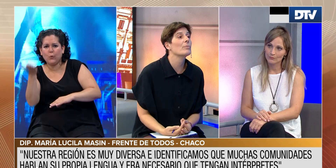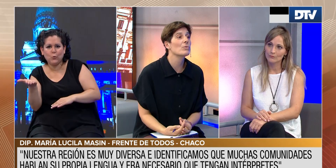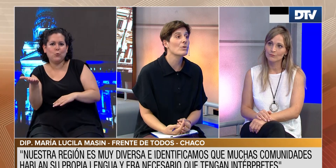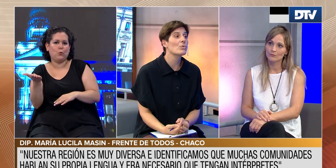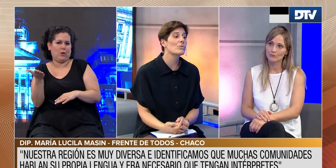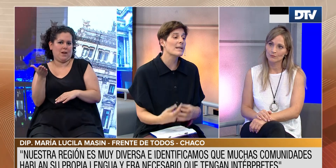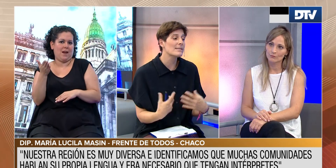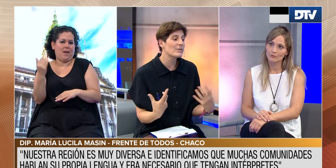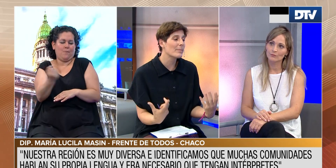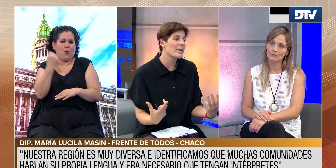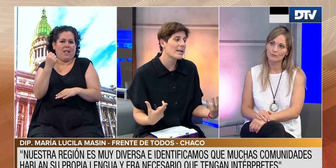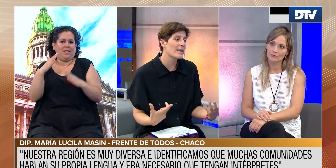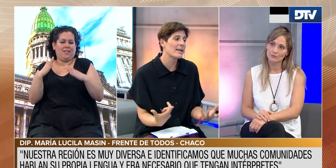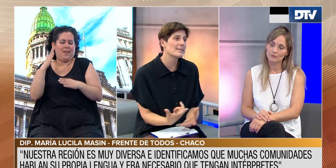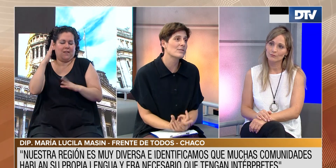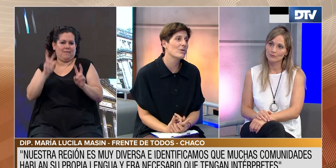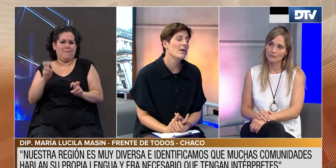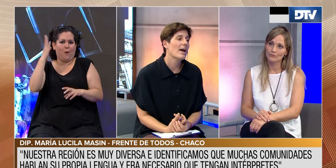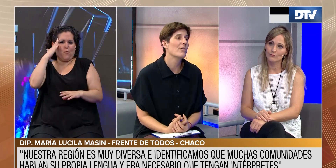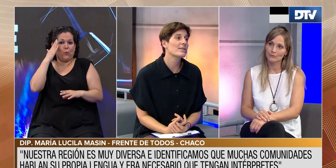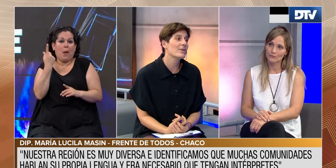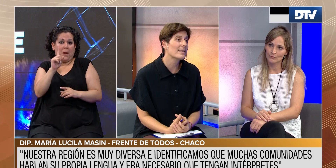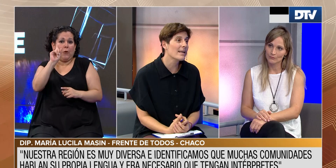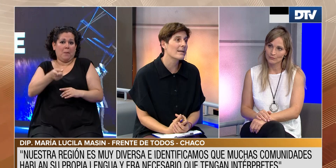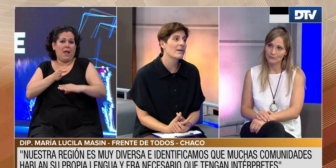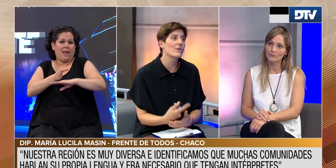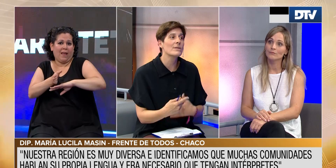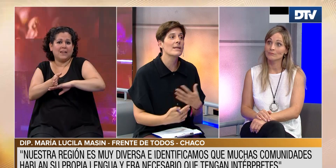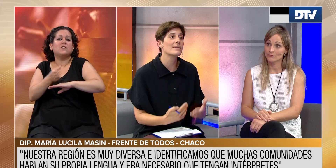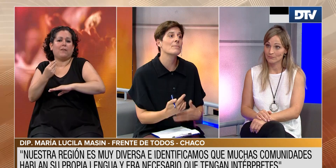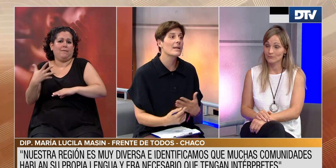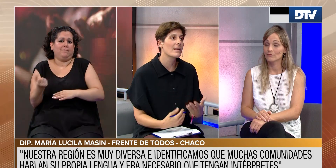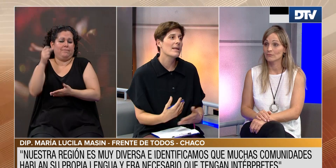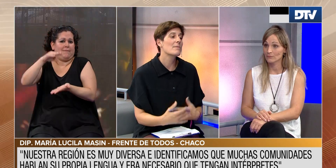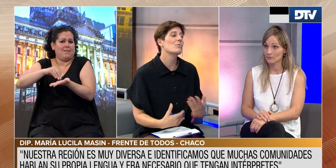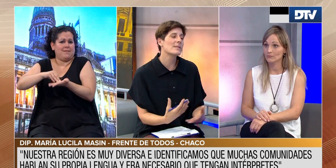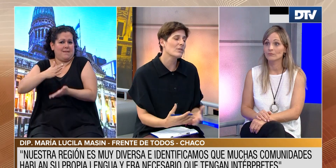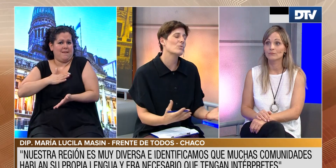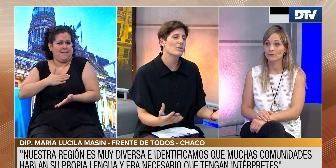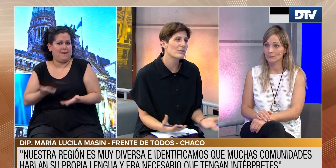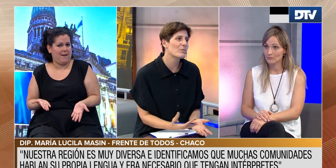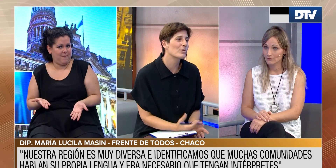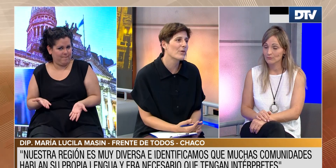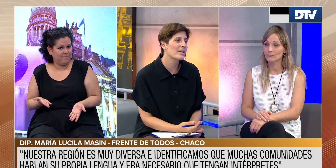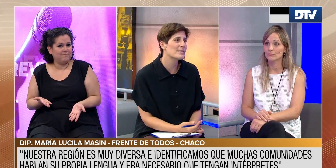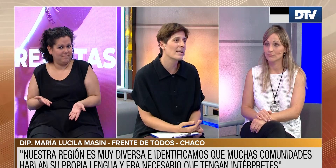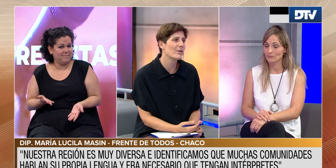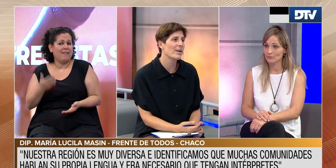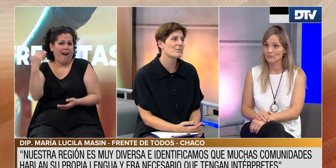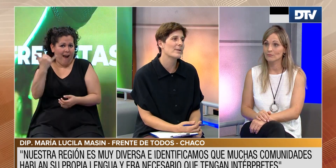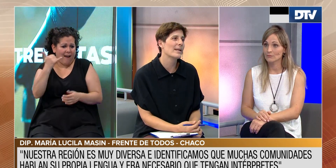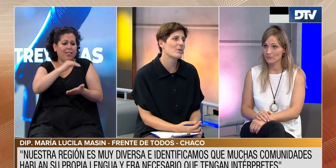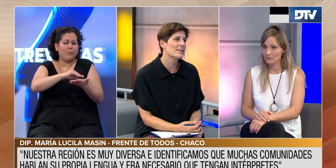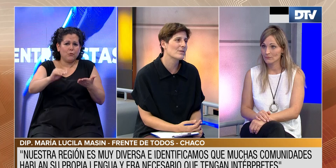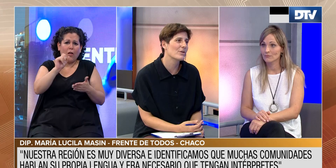sentido de los productos culturales, sino también el acceso a los derechos de la tierra, ¿no? Estás también impulsando, junto con otros diputados del Chaco,